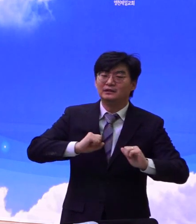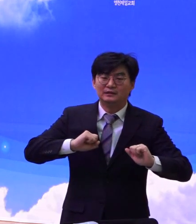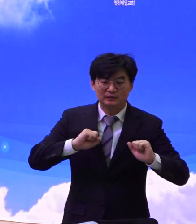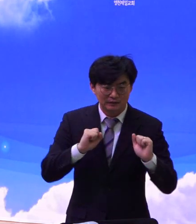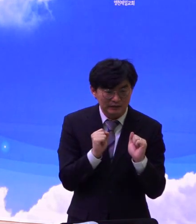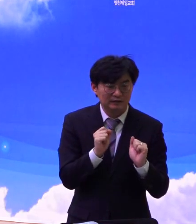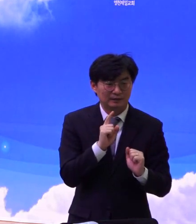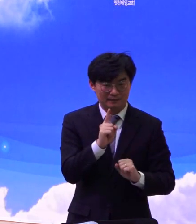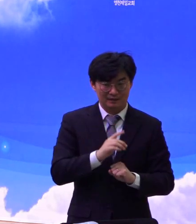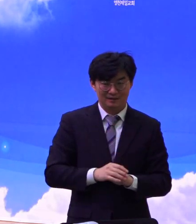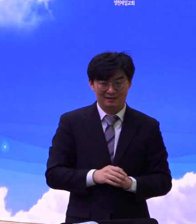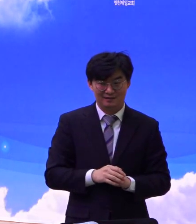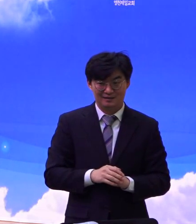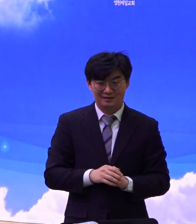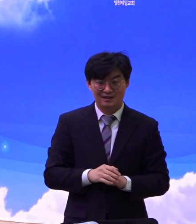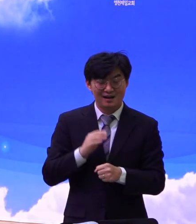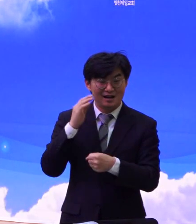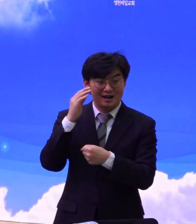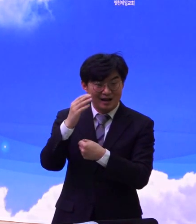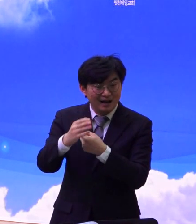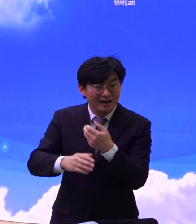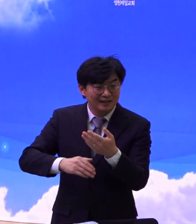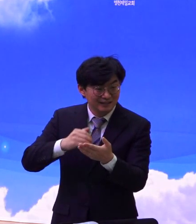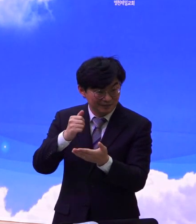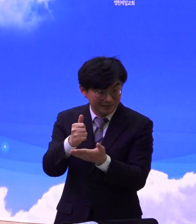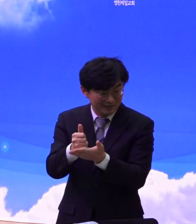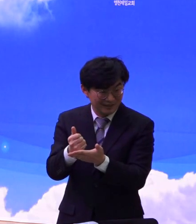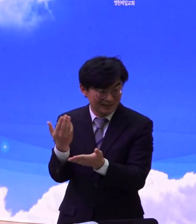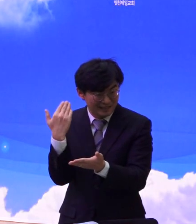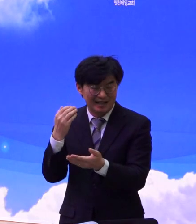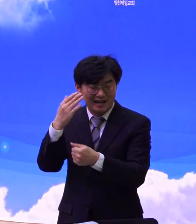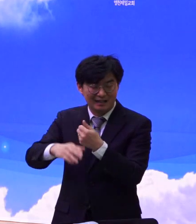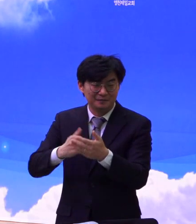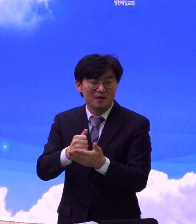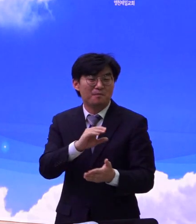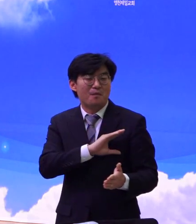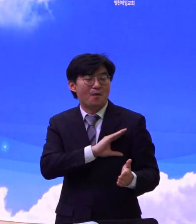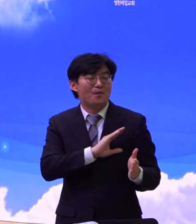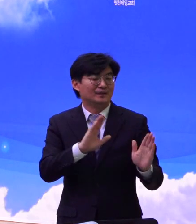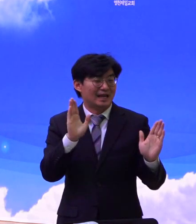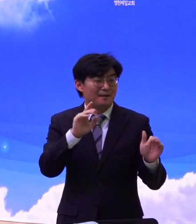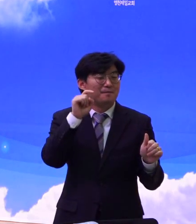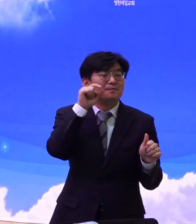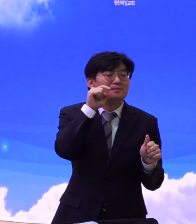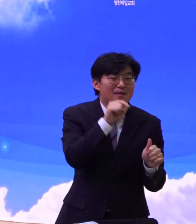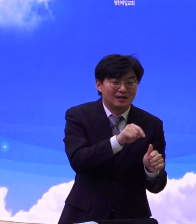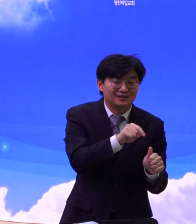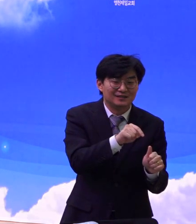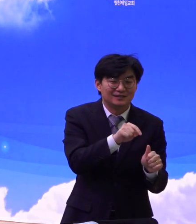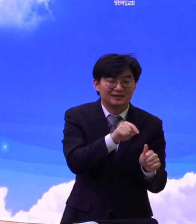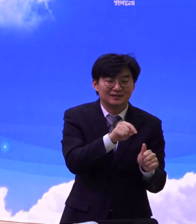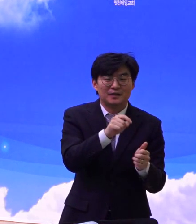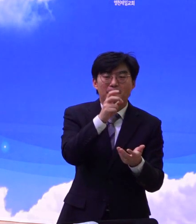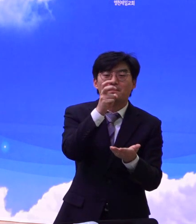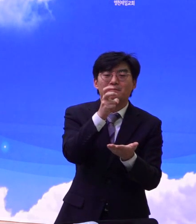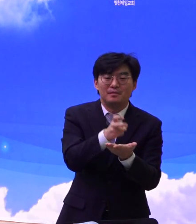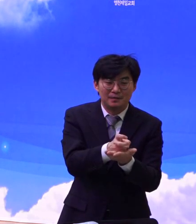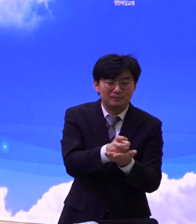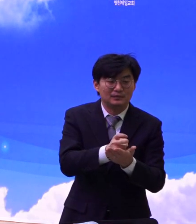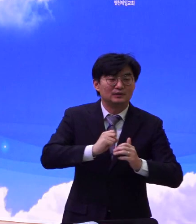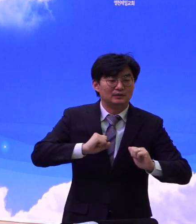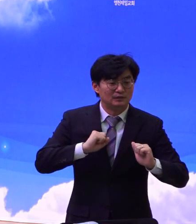지켰더라. 아멘. 여호와께서 모세에게 명령하신 무엇을 지켰습니까?